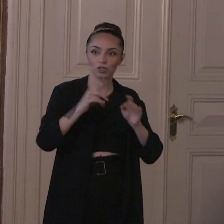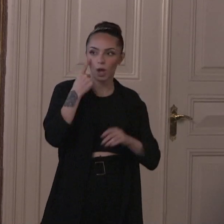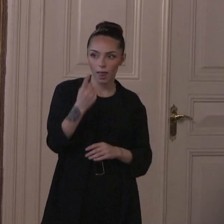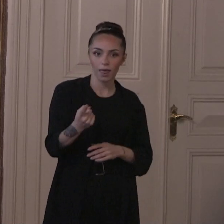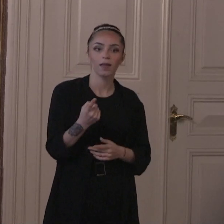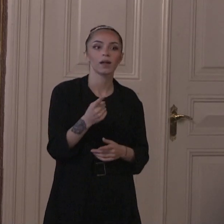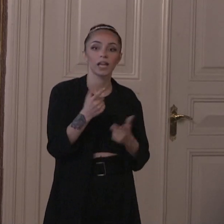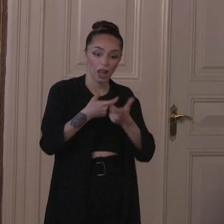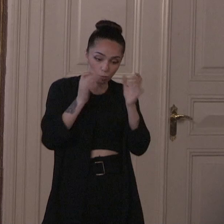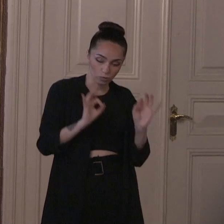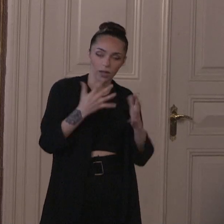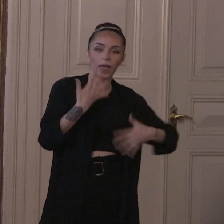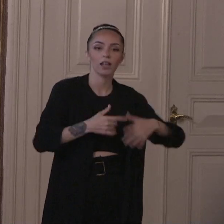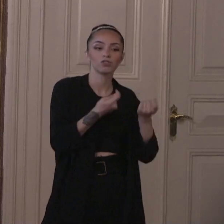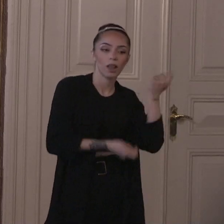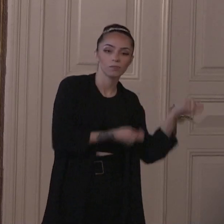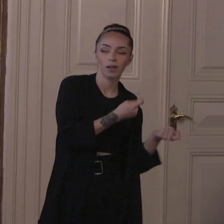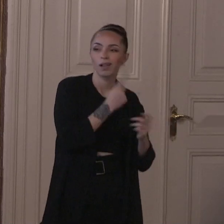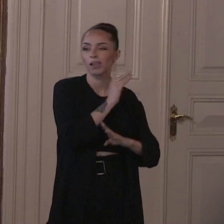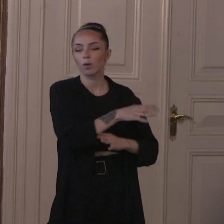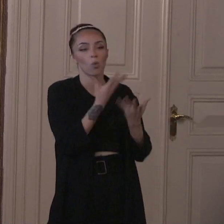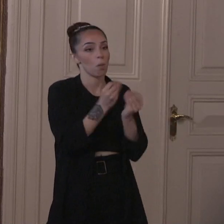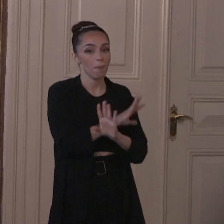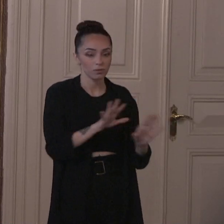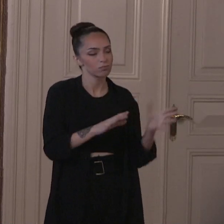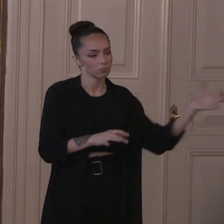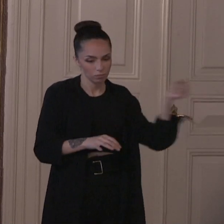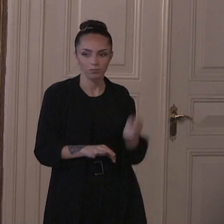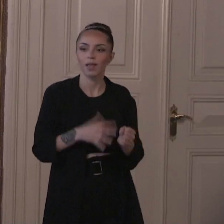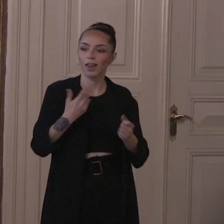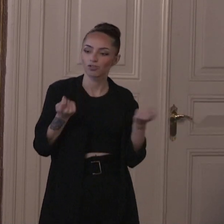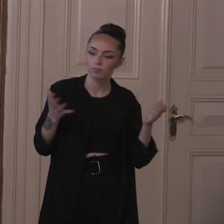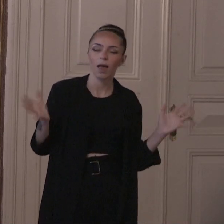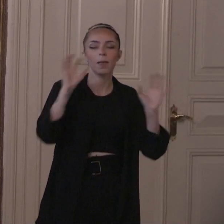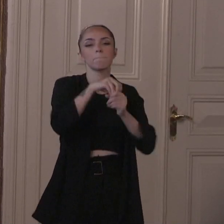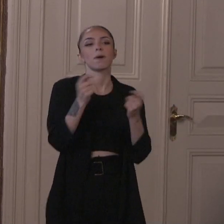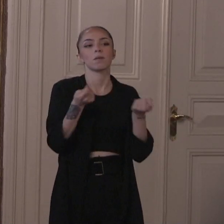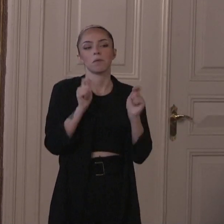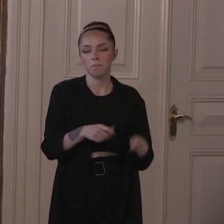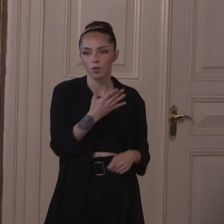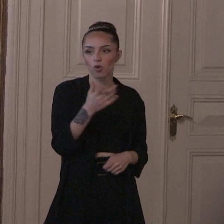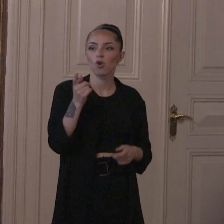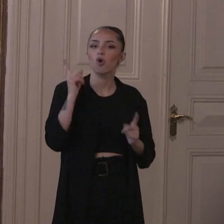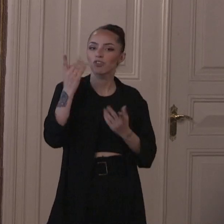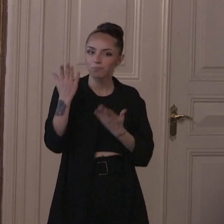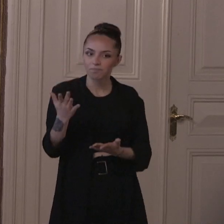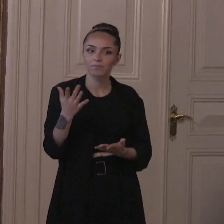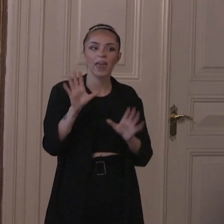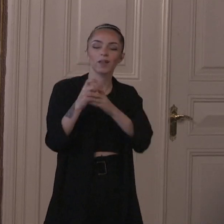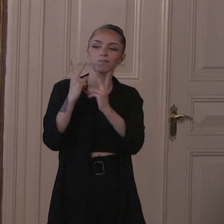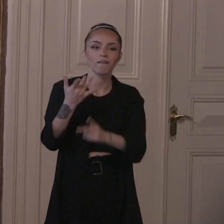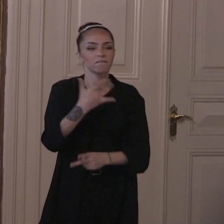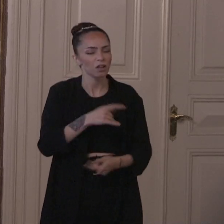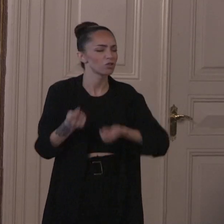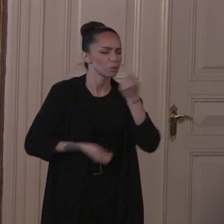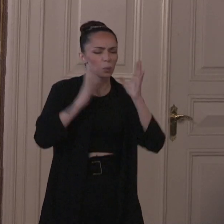geliştirirken engelli çalışmalarında göz ardı etmedik, dışarıda bırakmadık. Hocamızın ve ekibinin fedakar çalışmalarıyla burada da